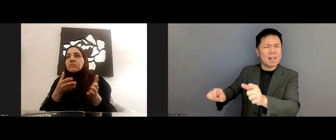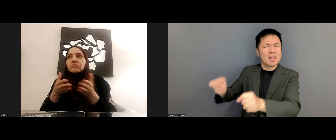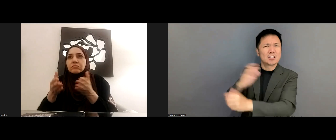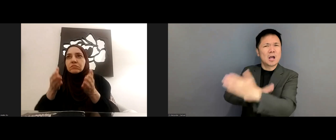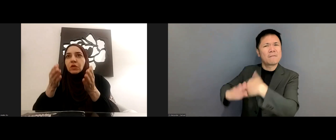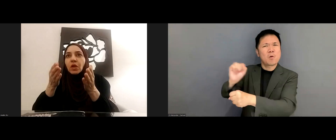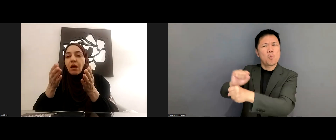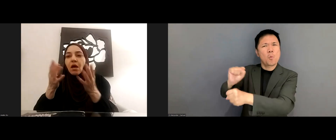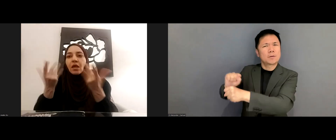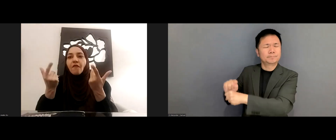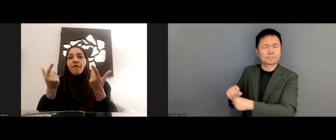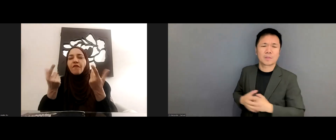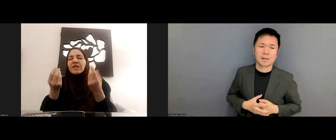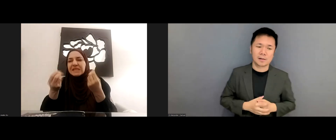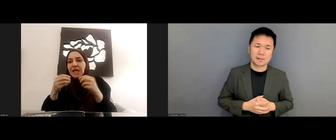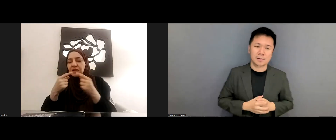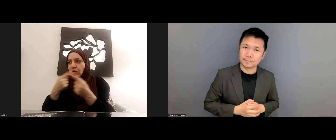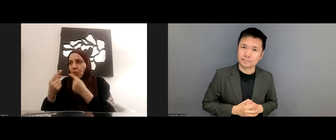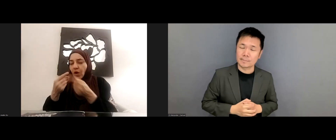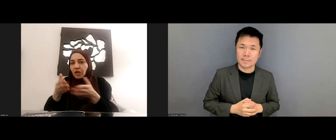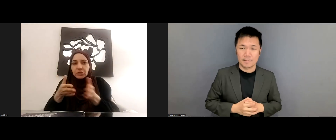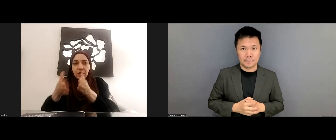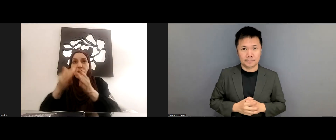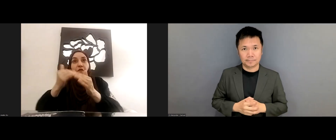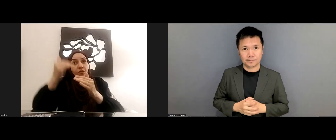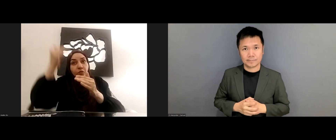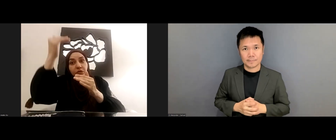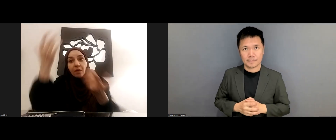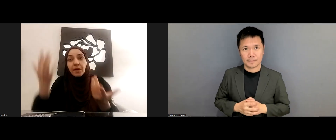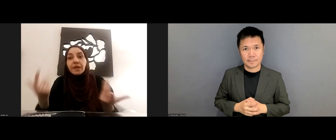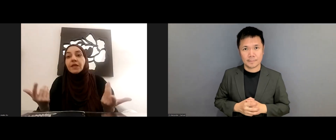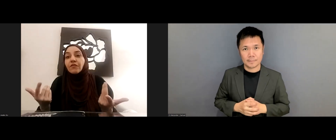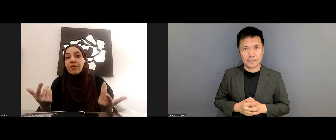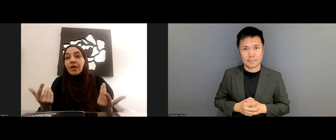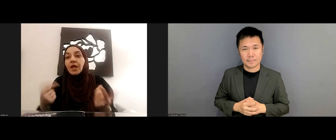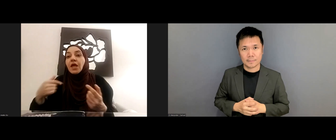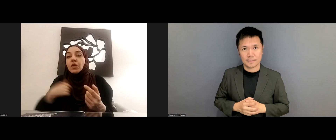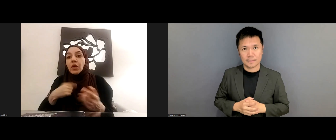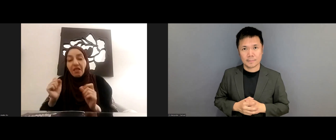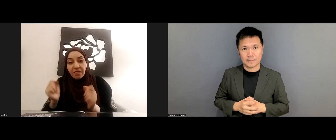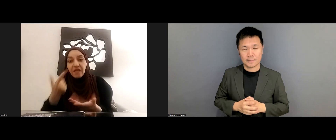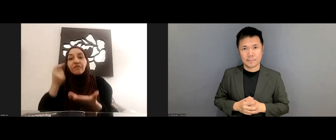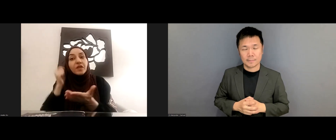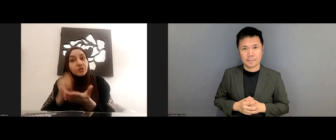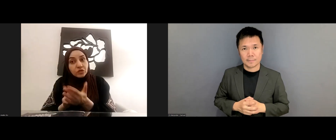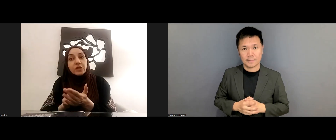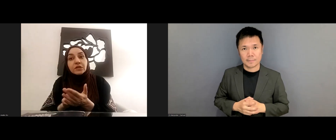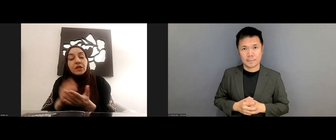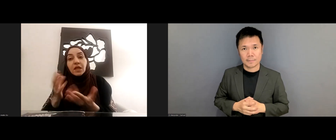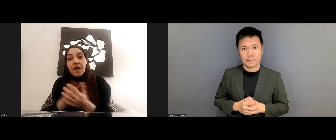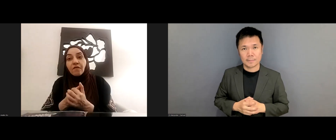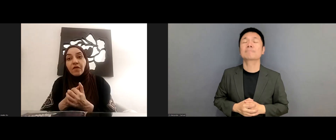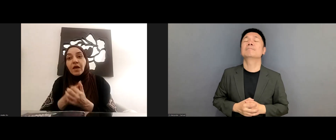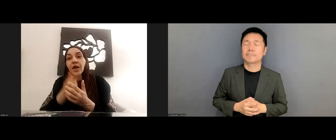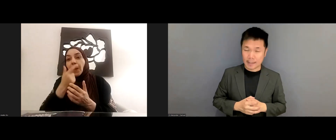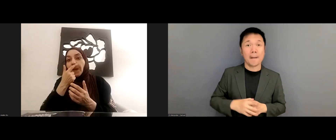هذه state العناوين، would وهذا ما سيطرحه بالمستقبل خلال الأسابيع القادمة كما أشارت جريتا من خلال الاستبيان adhere الأونلاين الذي to سيتم طرحه. such